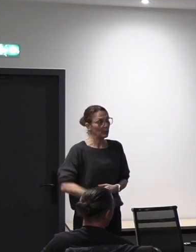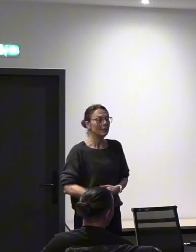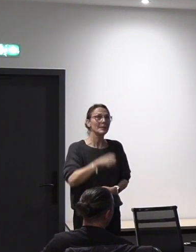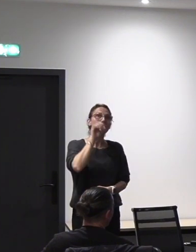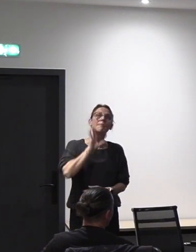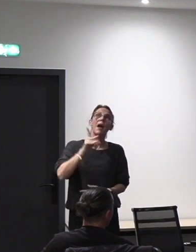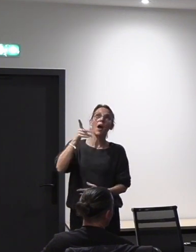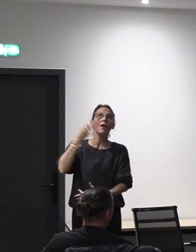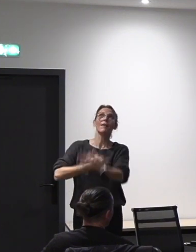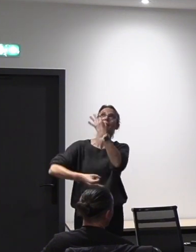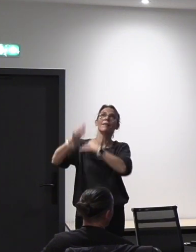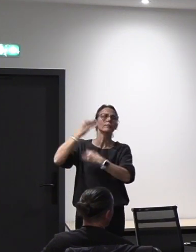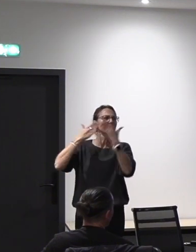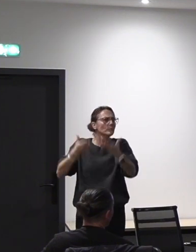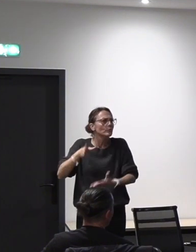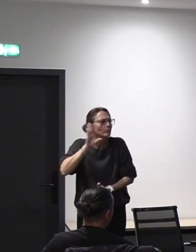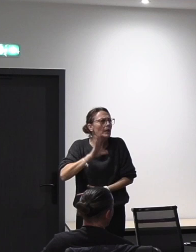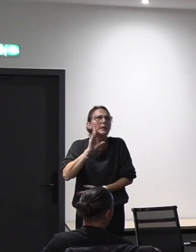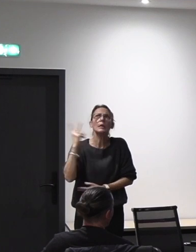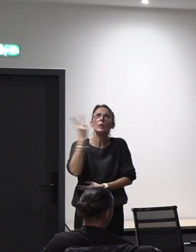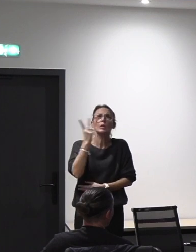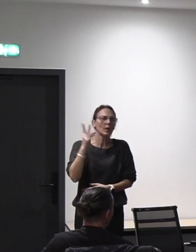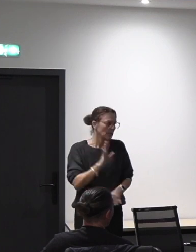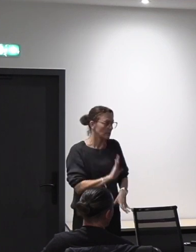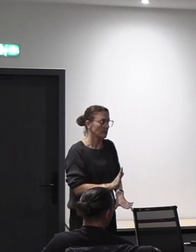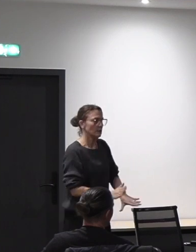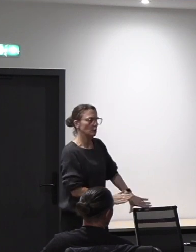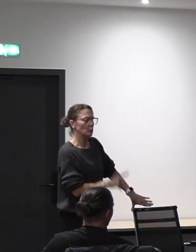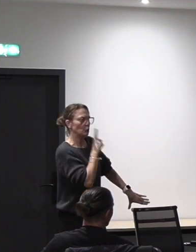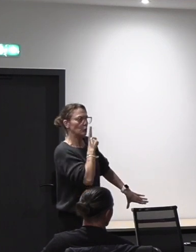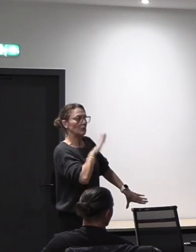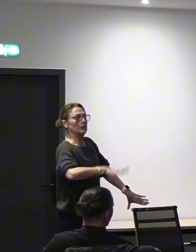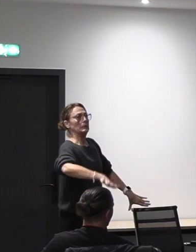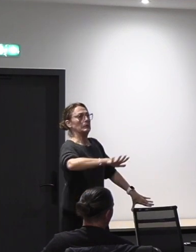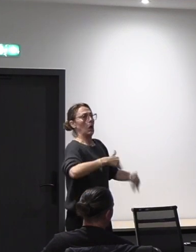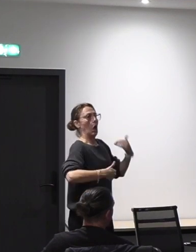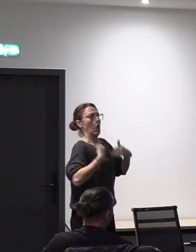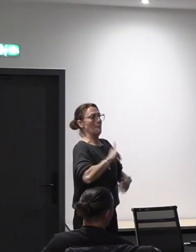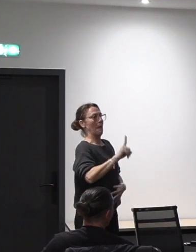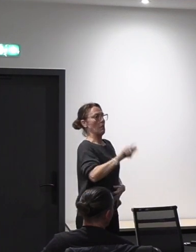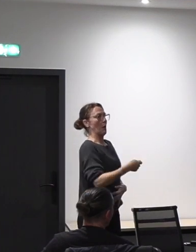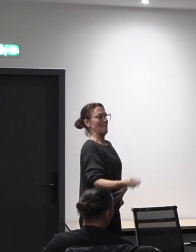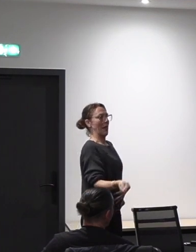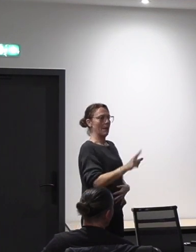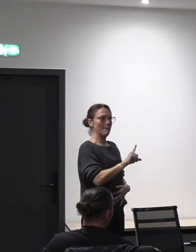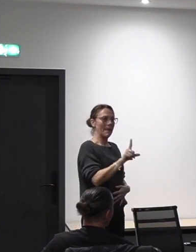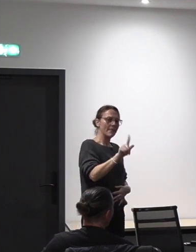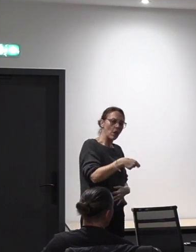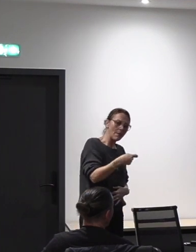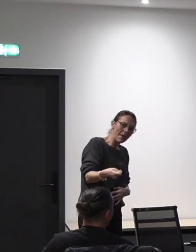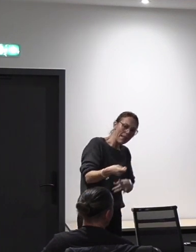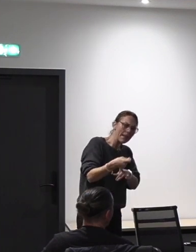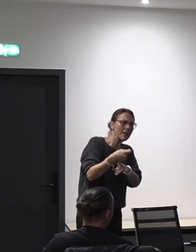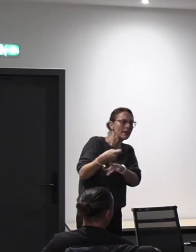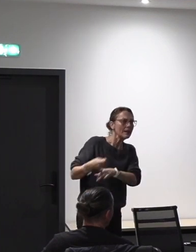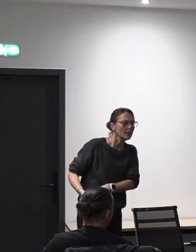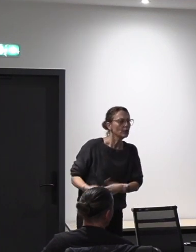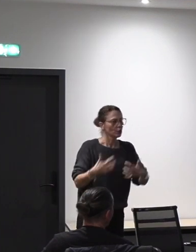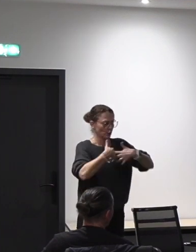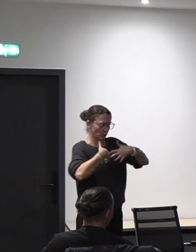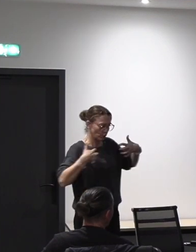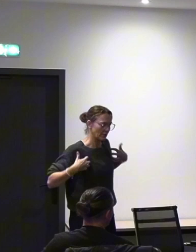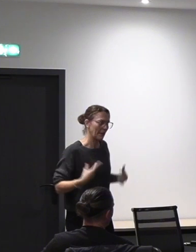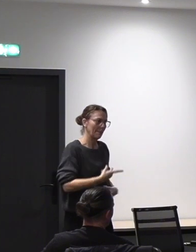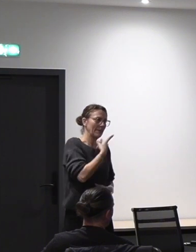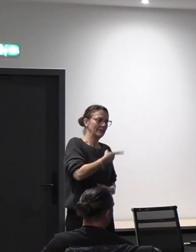paix à leur âme, qui étaient des gens très bien pourtant, me disaient non mais ça c'est des anormaux. C'est des gens pas normaux. Donc il faudrait que la science et la médecine